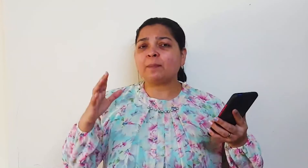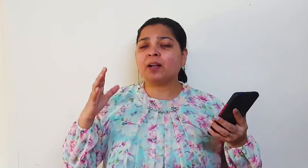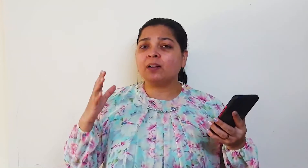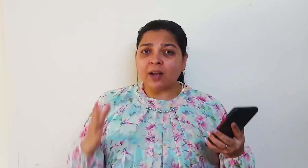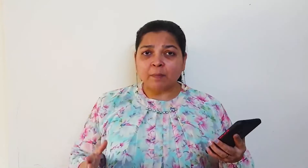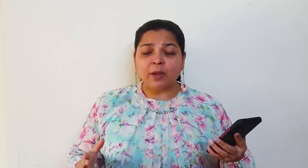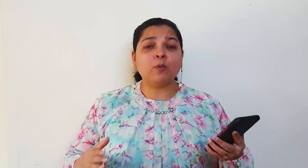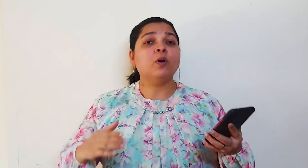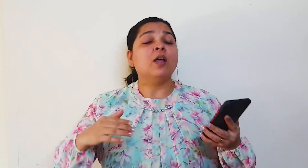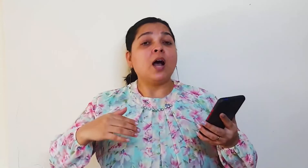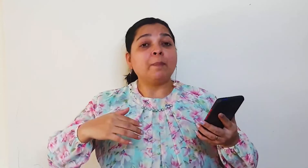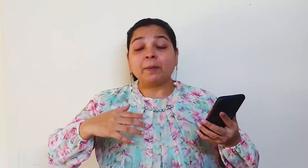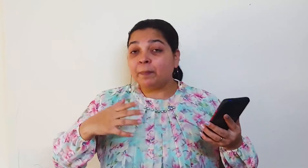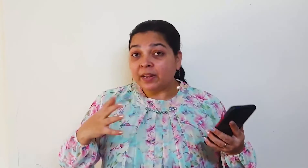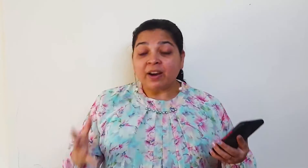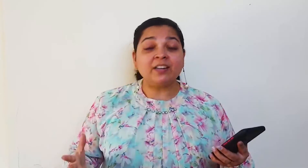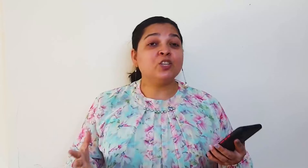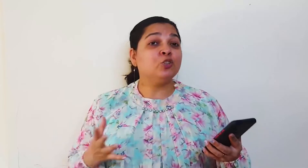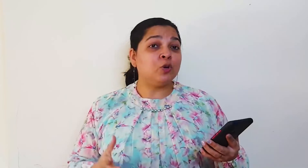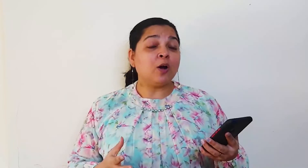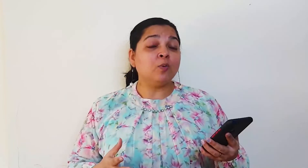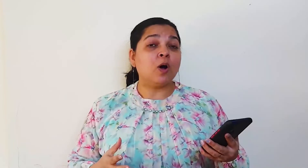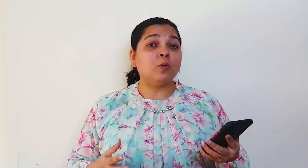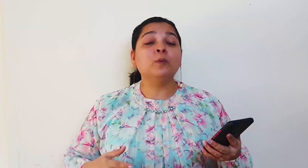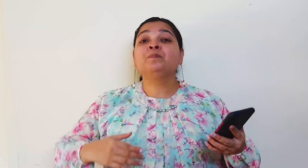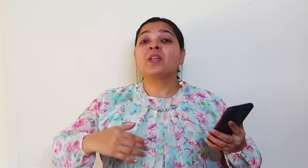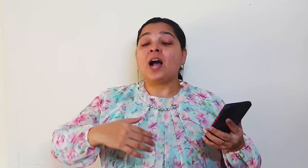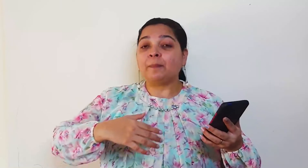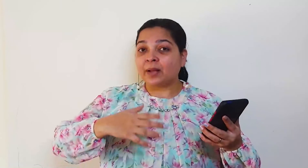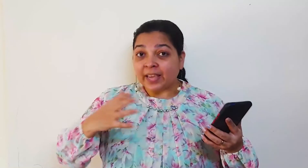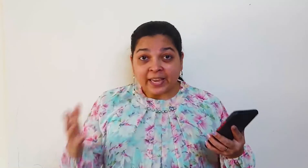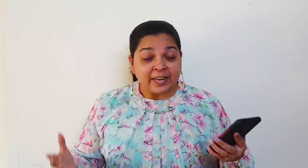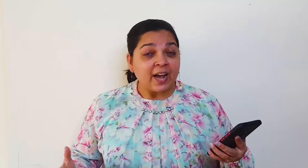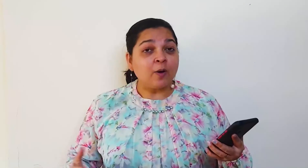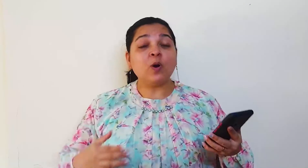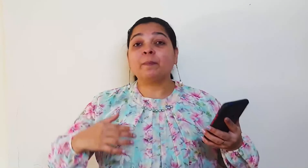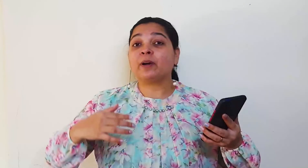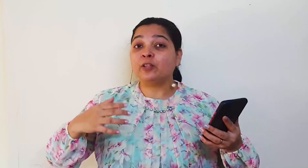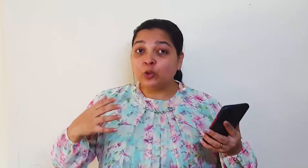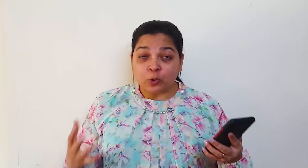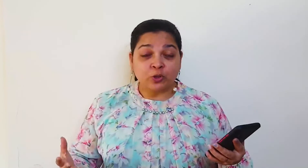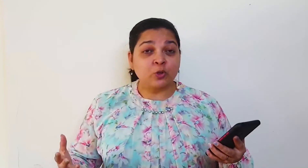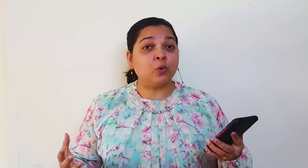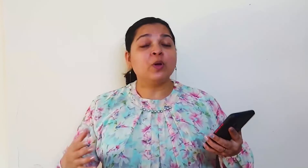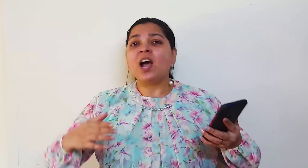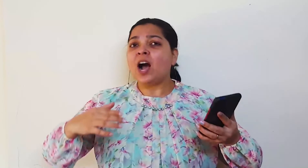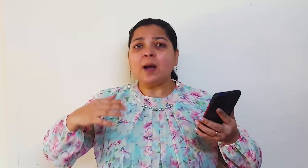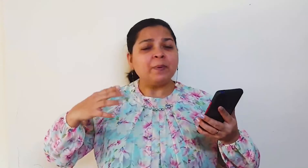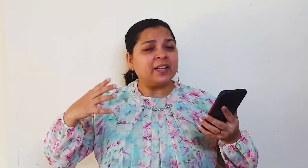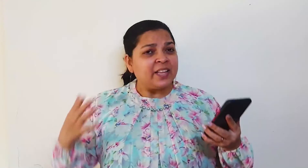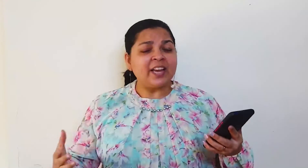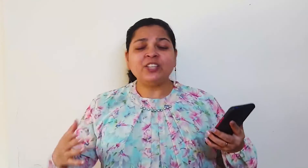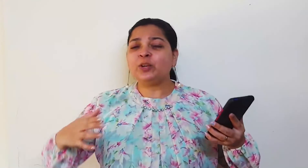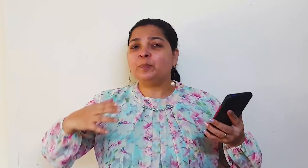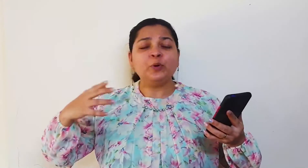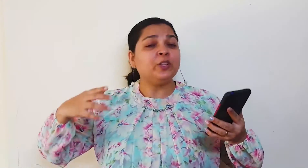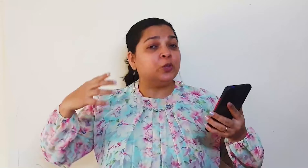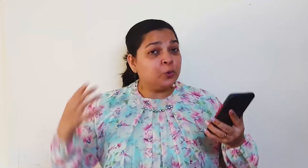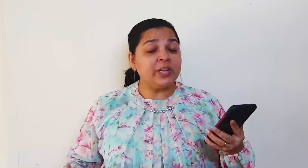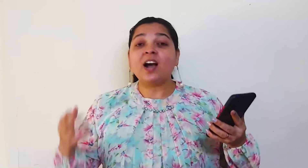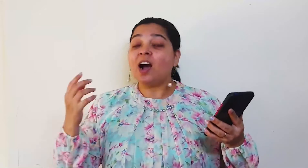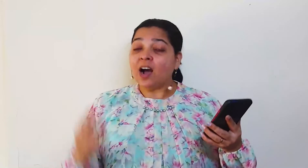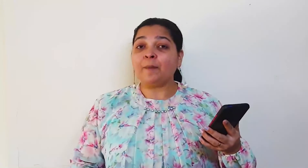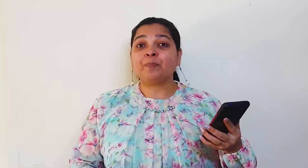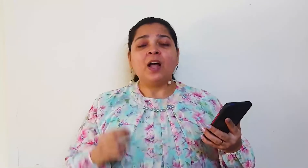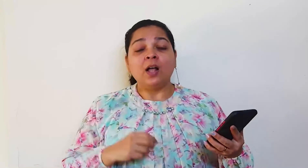हुनसक्छ। जुन चिज छ त्यहाँ तपाईँलाई लाग्छ त्यहाँ एकदम परिस्थिति नराम्रो छ, त्यहाँ निराशा छ, त्यहाँ गाह्रो छ, चुनौती छ भनेर, तपाईँले